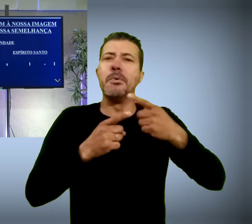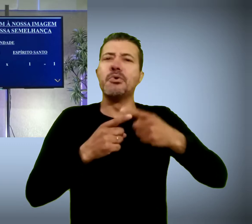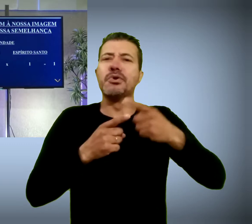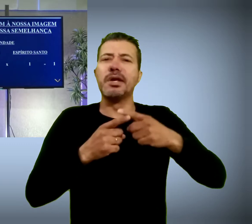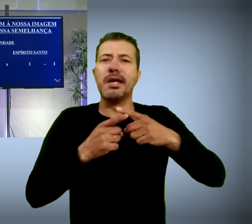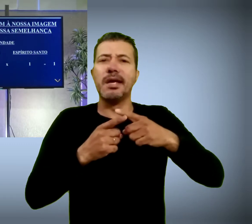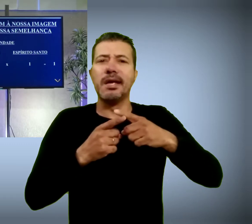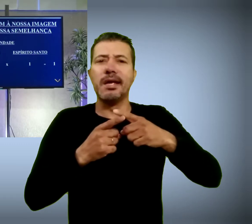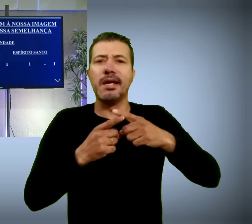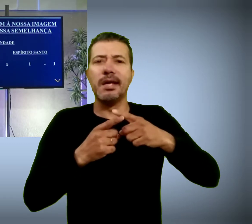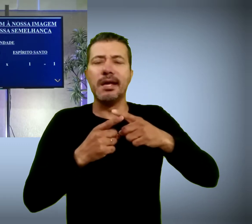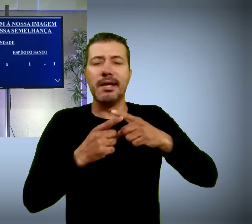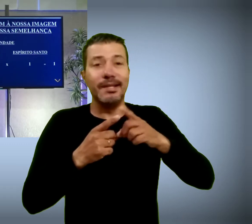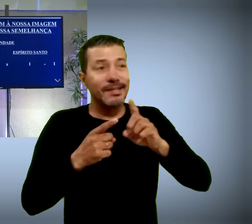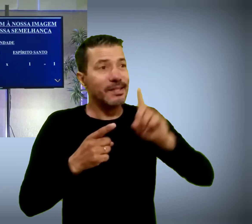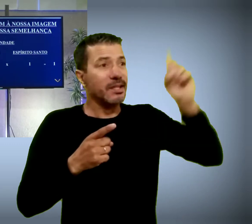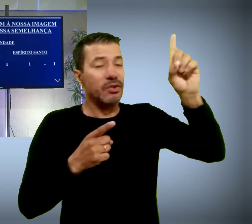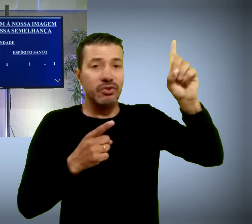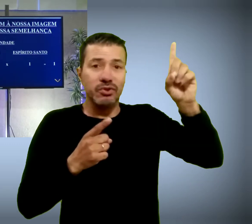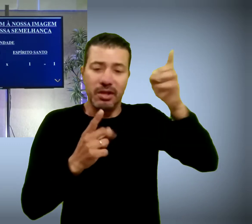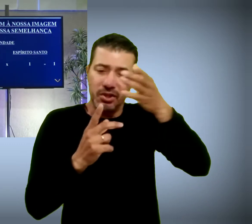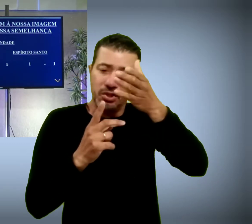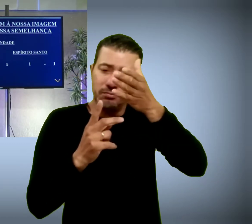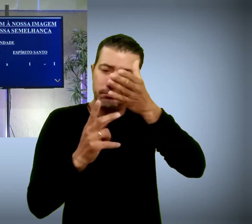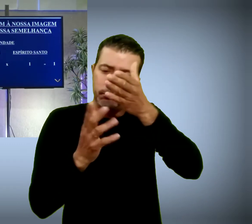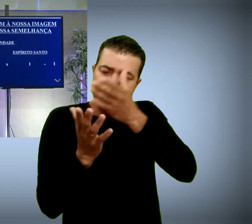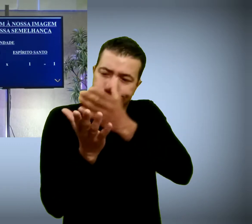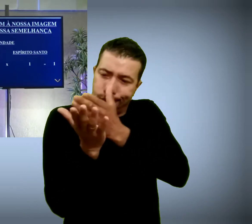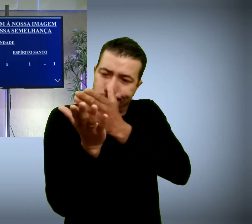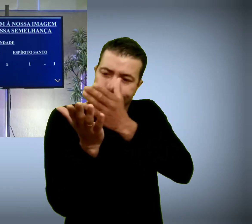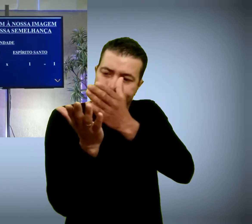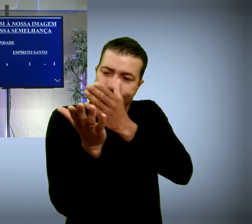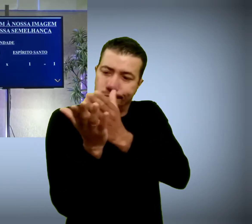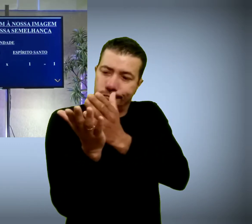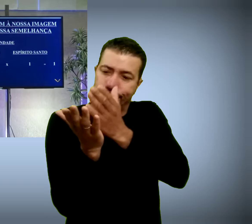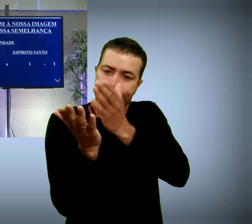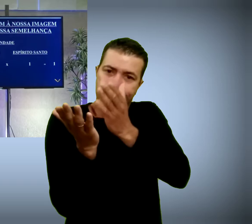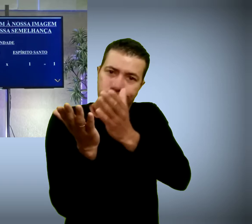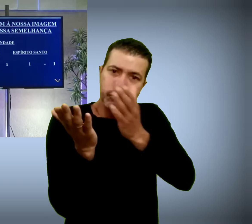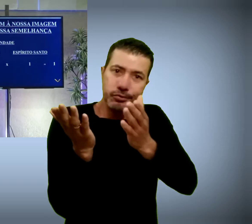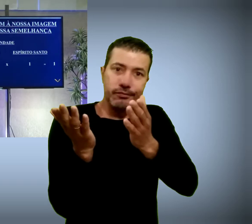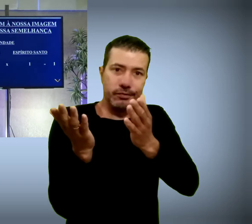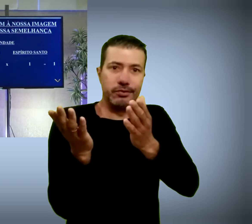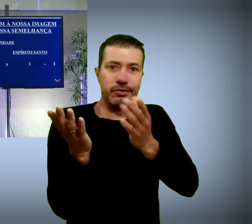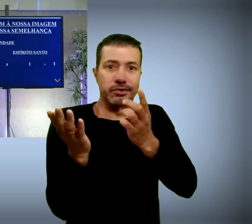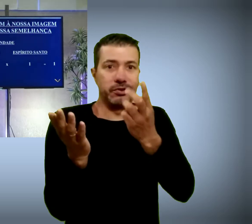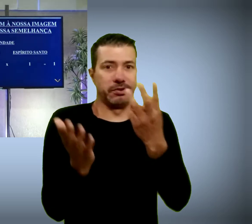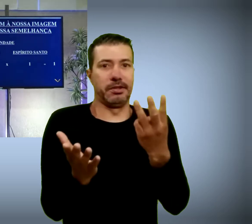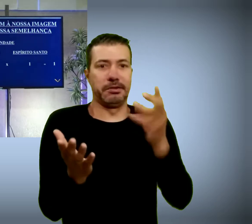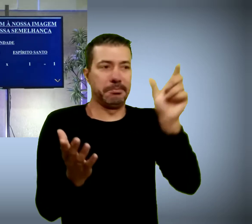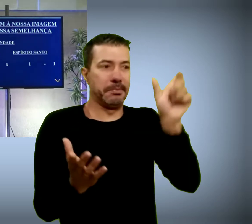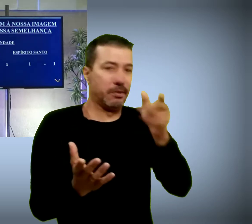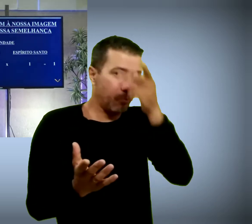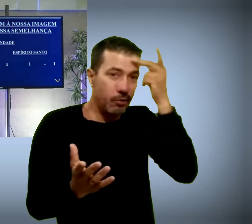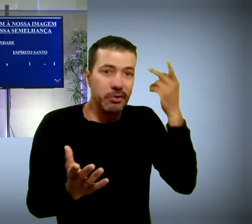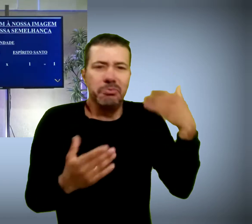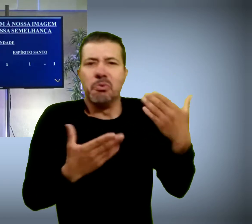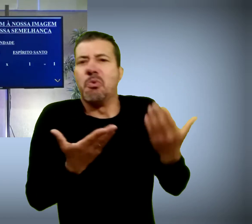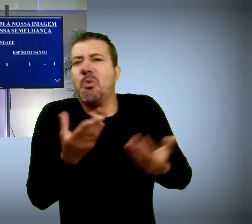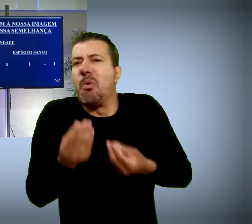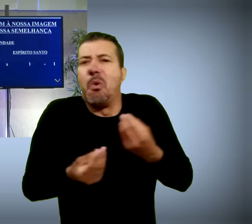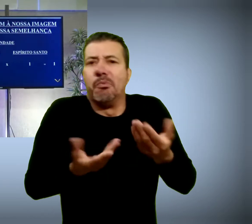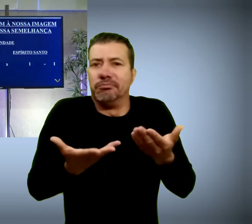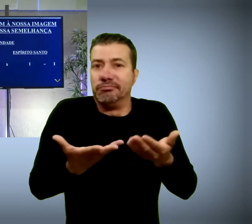a divindade se divide em 3 pessoas distintas. Hoje isso vai ficar um pouquinho mais claro. Agora, como que eles fazem isso,